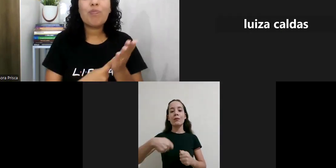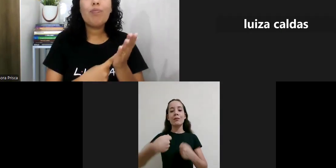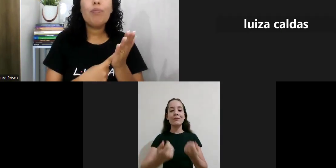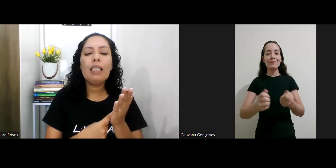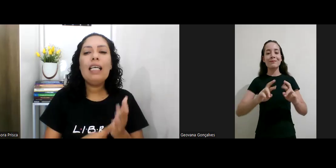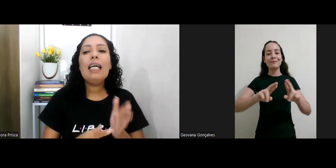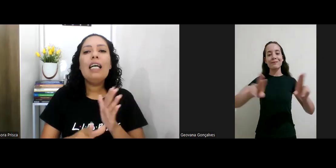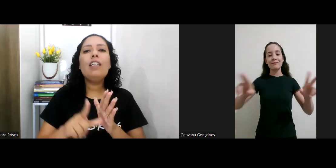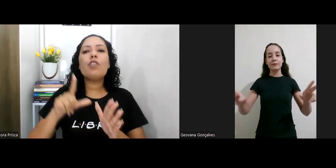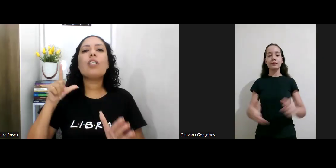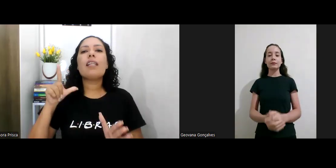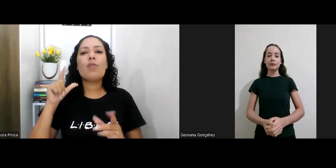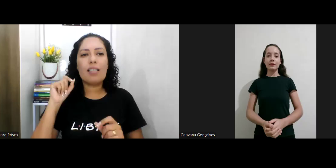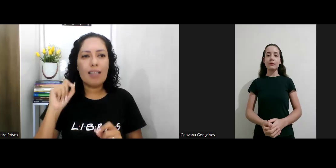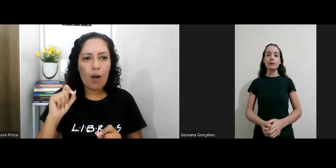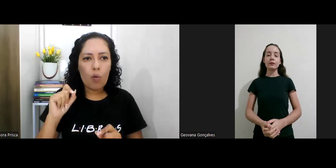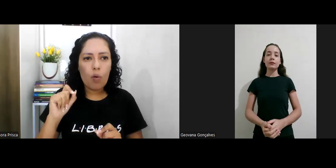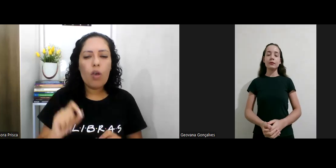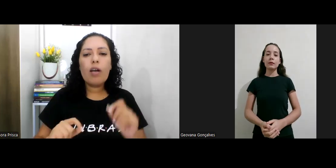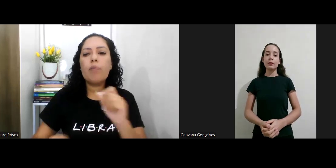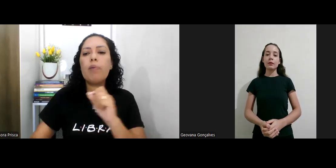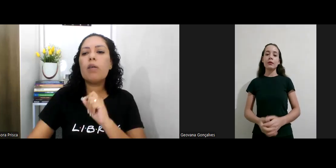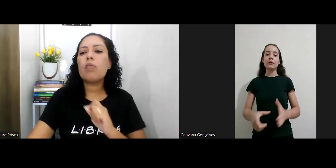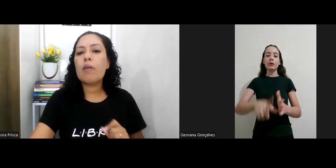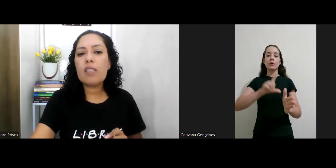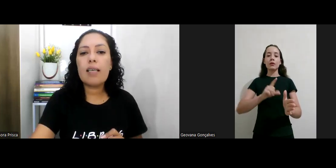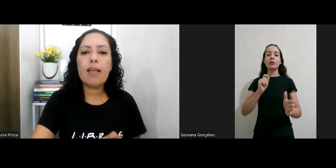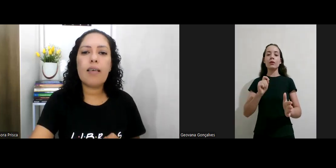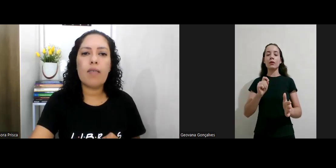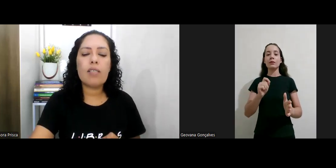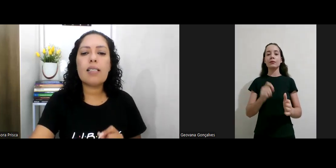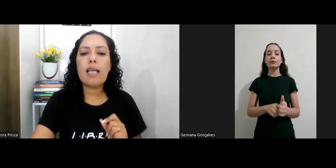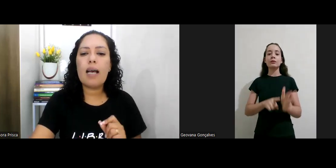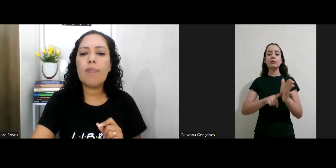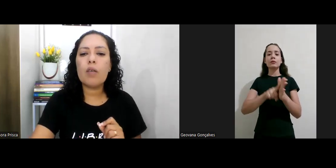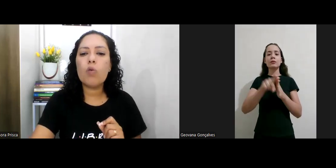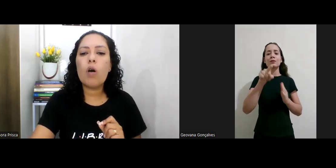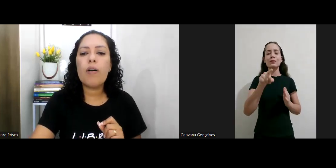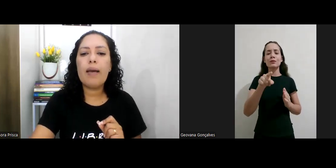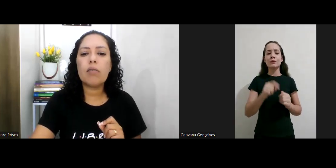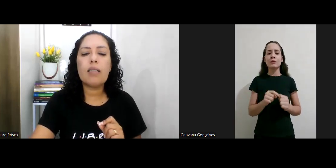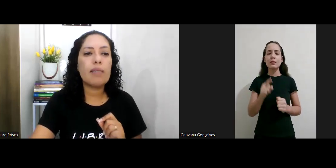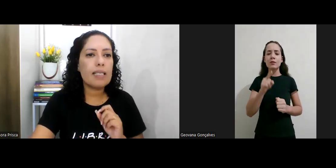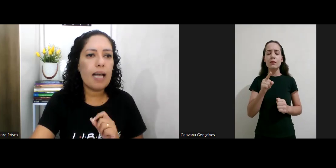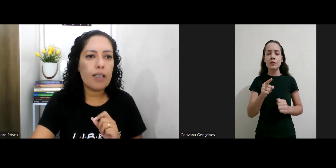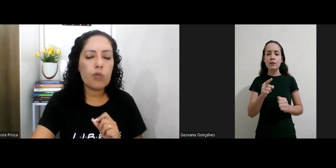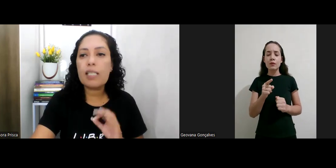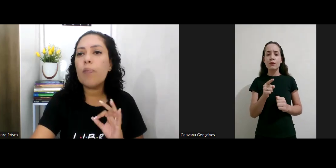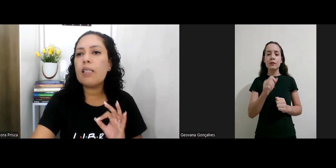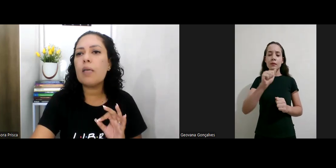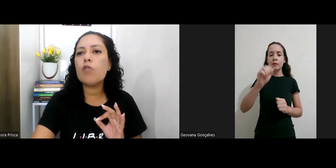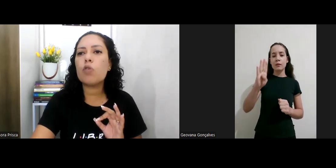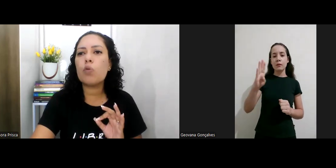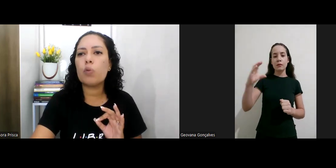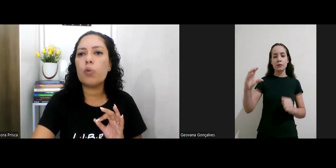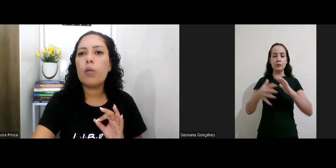Combinado? Antes de entrar no sinal, eu quero perguntar para você que está aí: você sabe o alfabeto da língua de sinais? Porque esse é